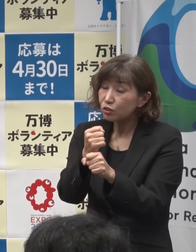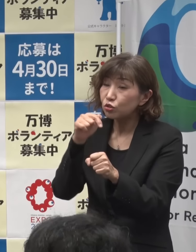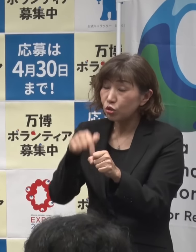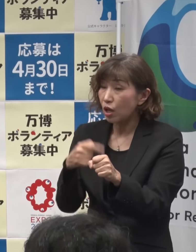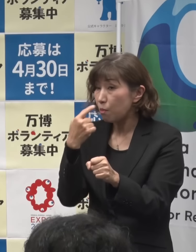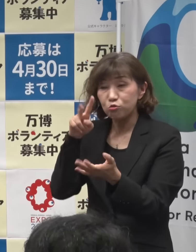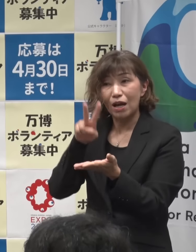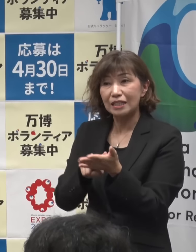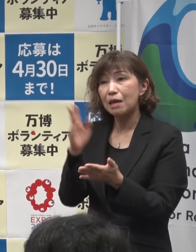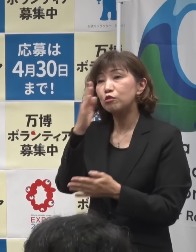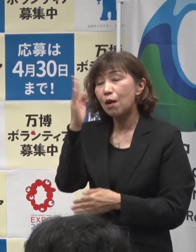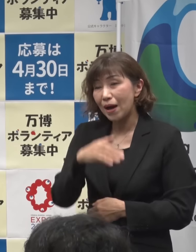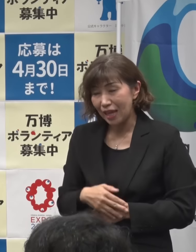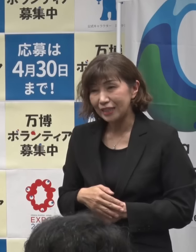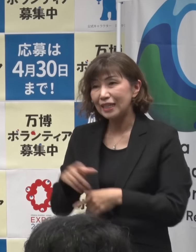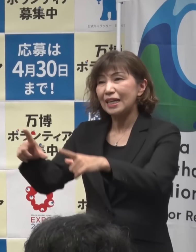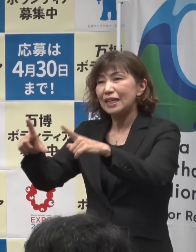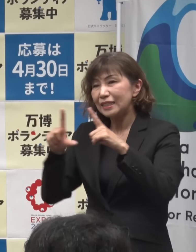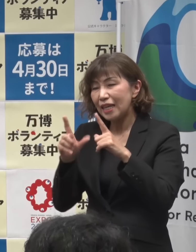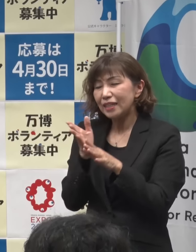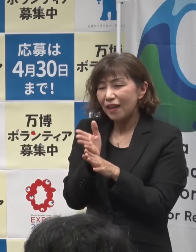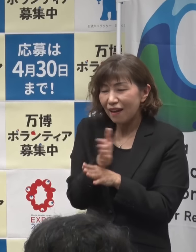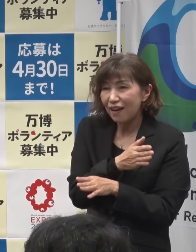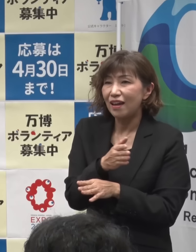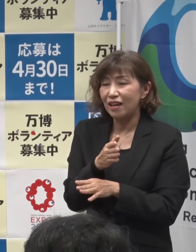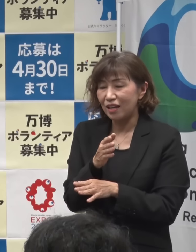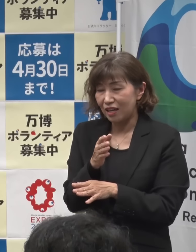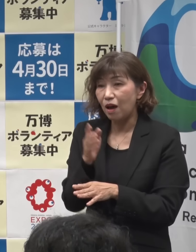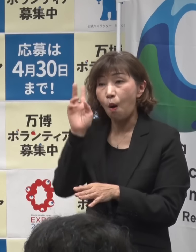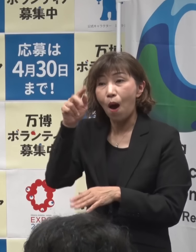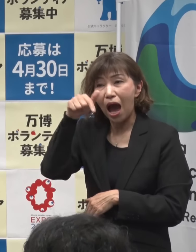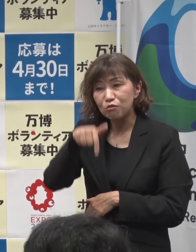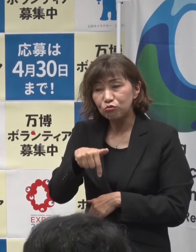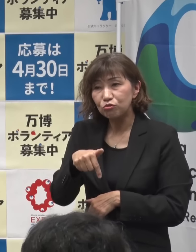するものではないと思うので、答申が出次第大阪府としての制度設計は考えていき